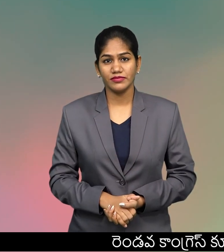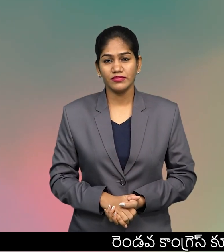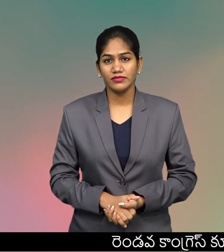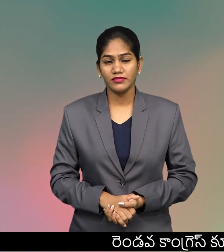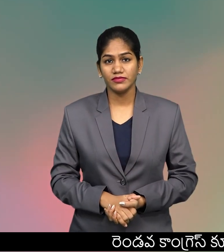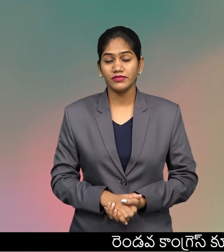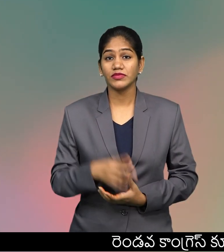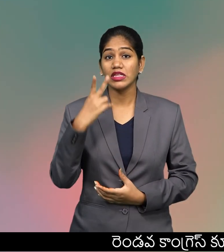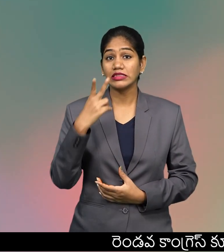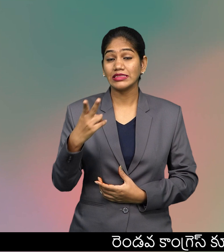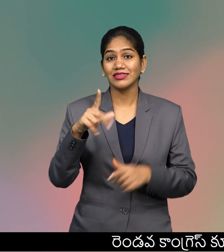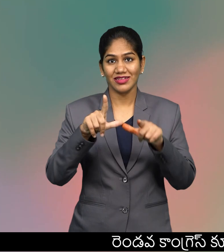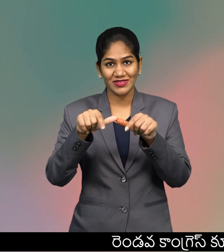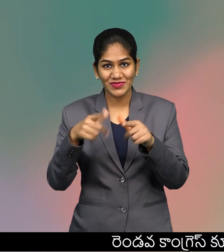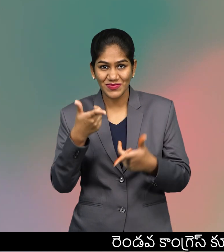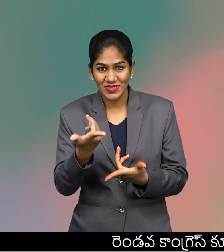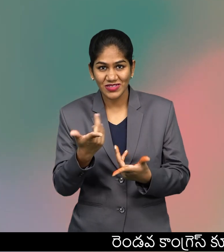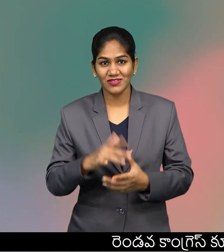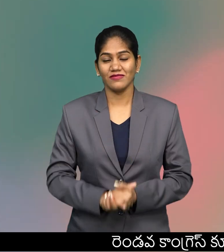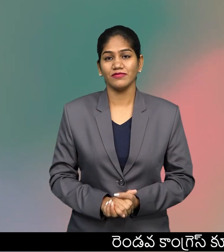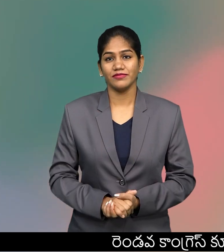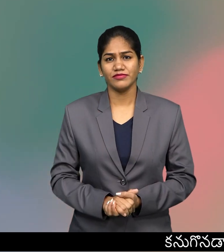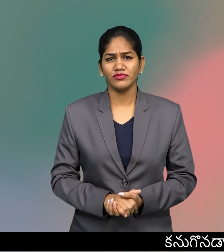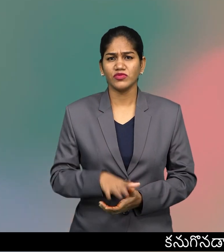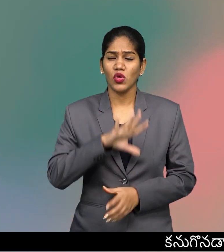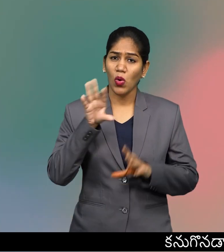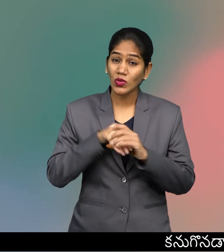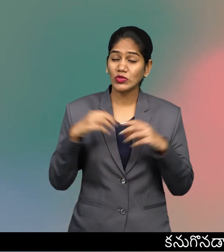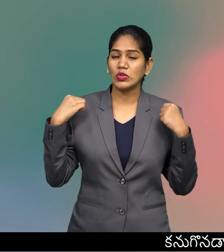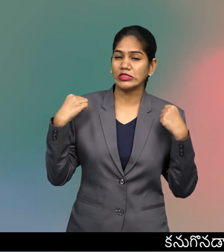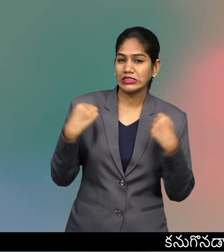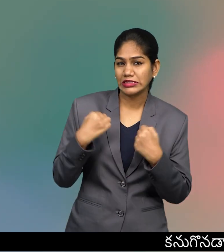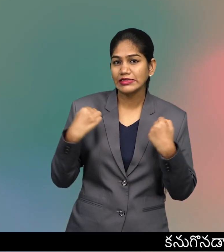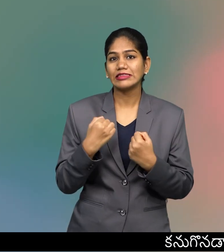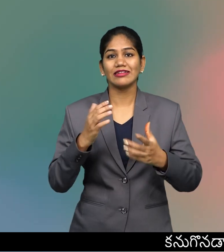రెండవ కాంగ్రెస్ కూడా శాంతియుత పరిష్కారాన్ని కనుగొనడానికి ప్రయత్నించింది.